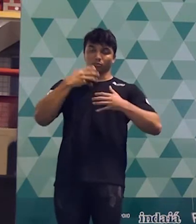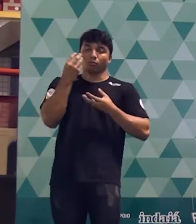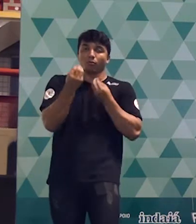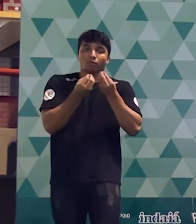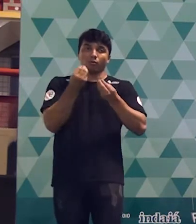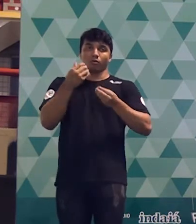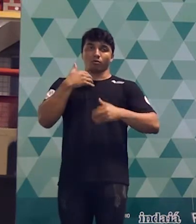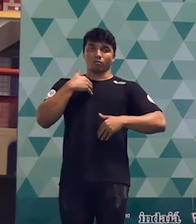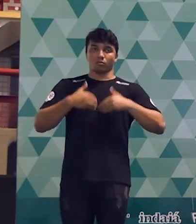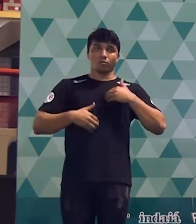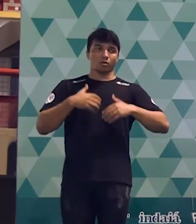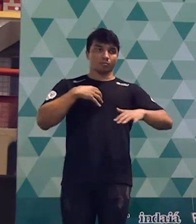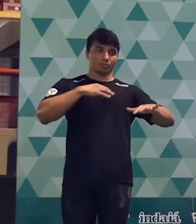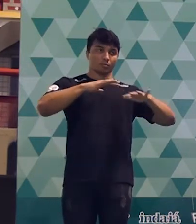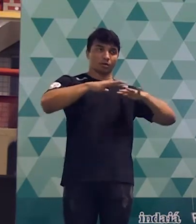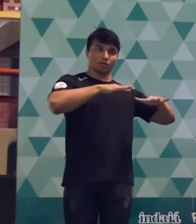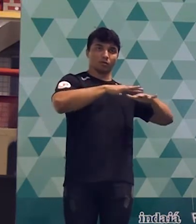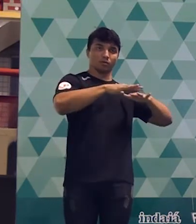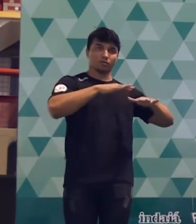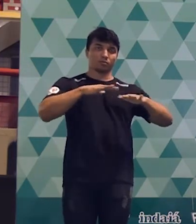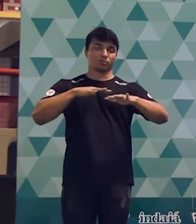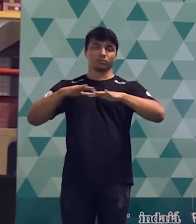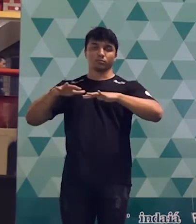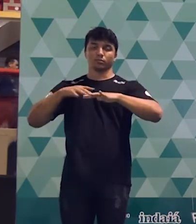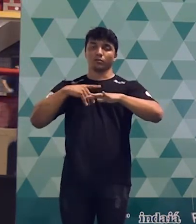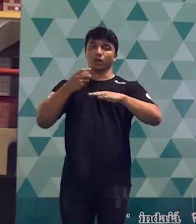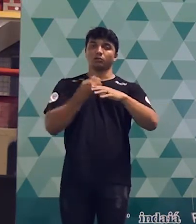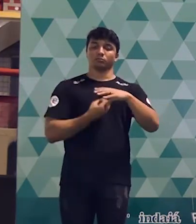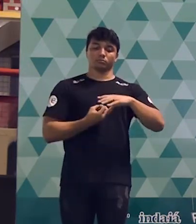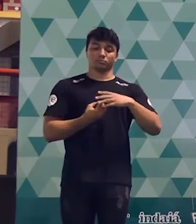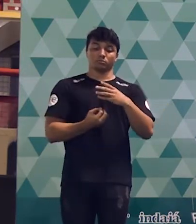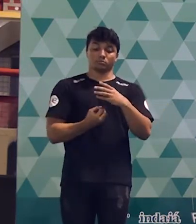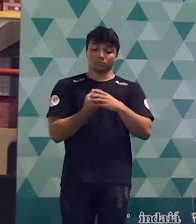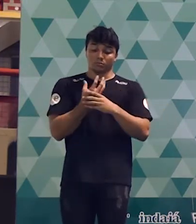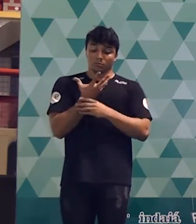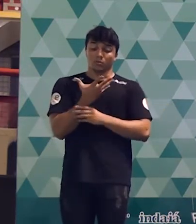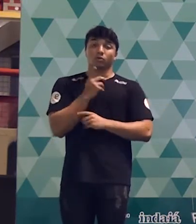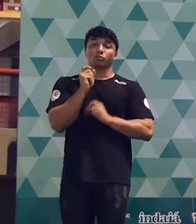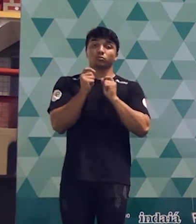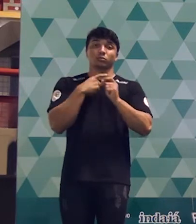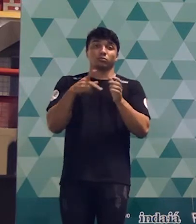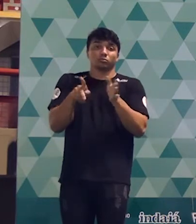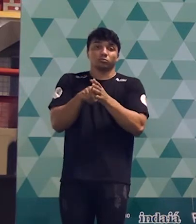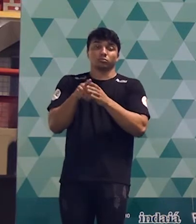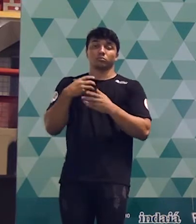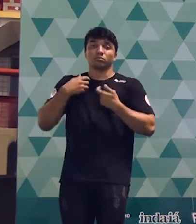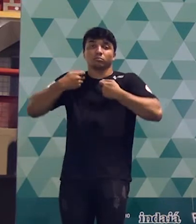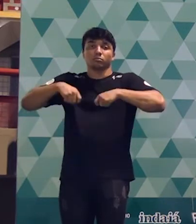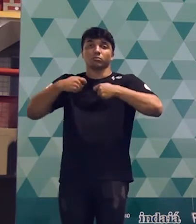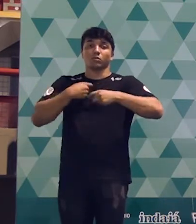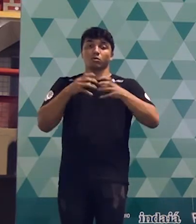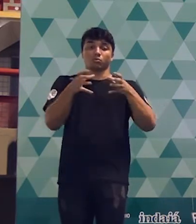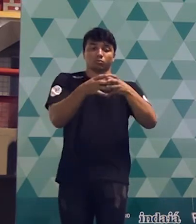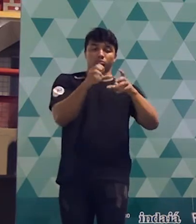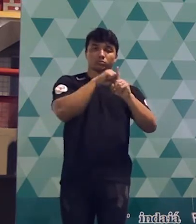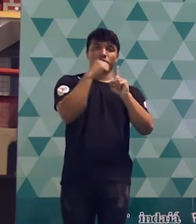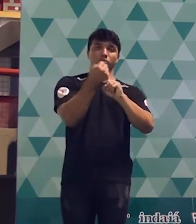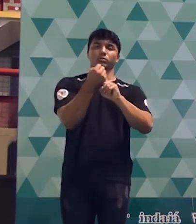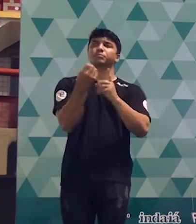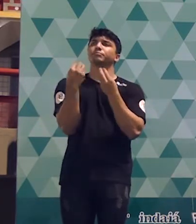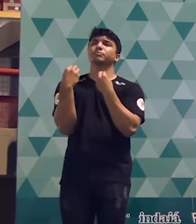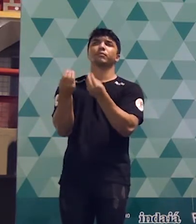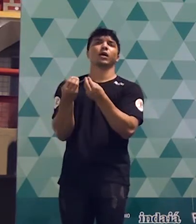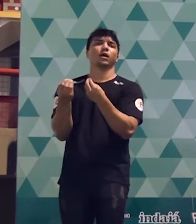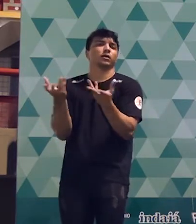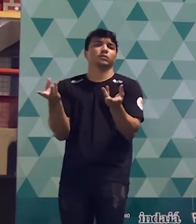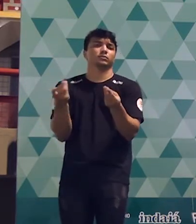corporais de movimento como originárias de necessidades cotidianas de um grupo social. O que é isso, professor? Que necessidade